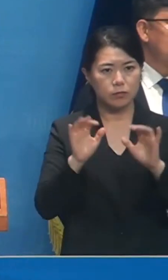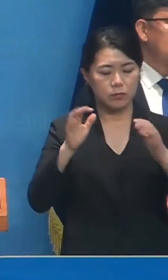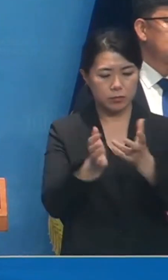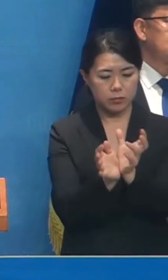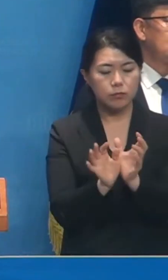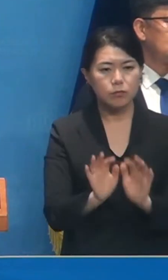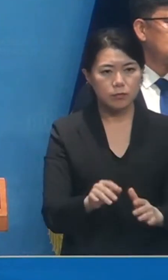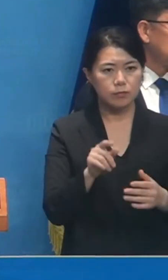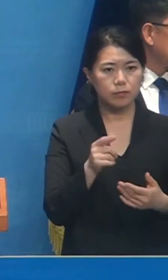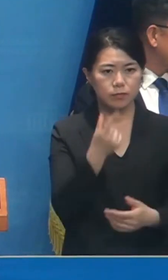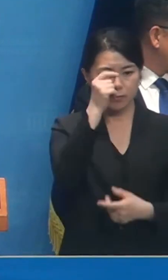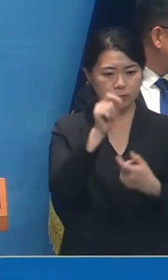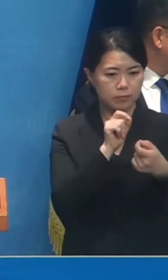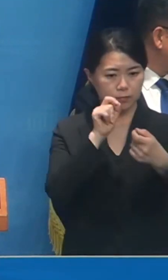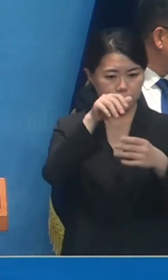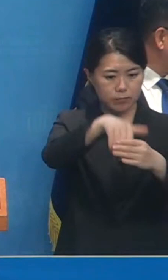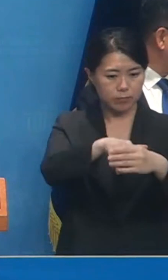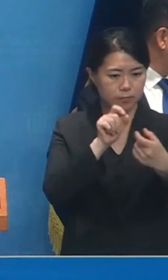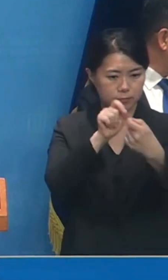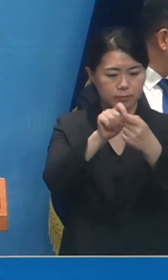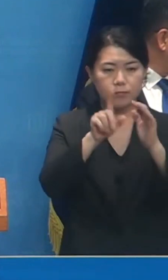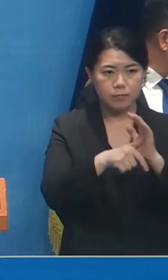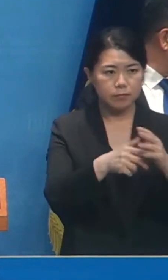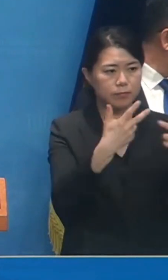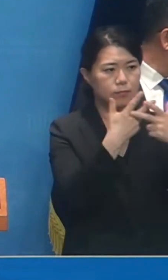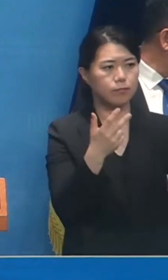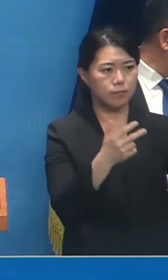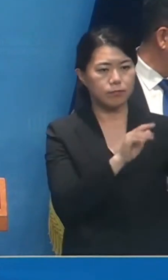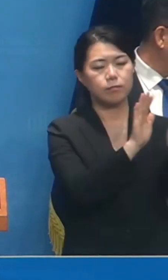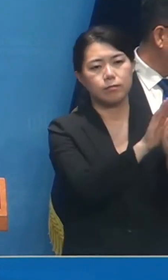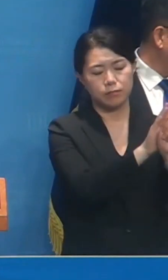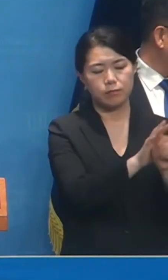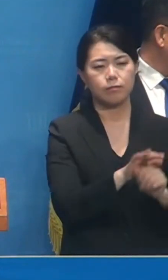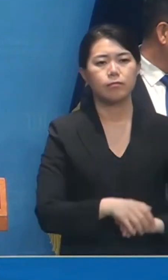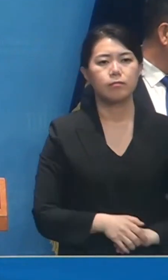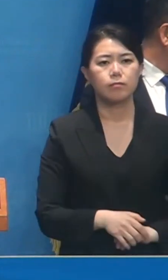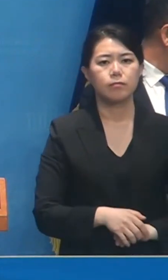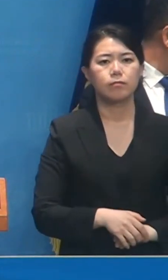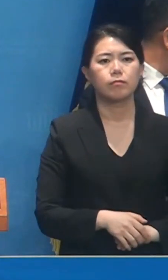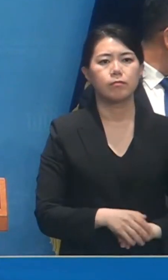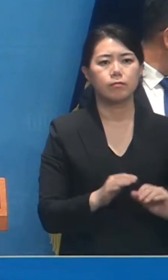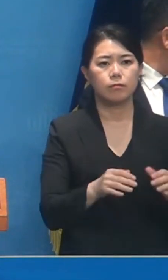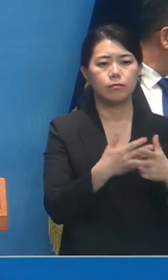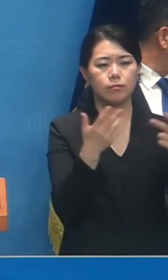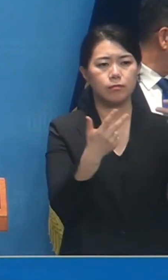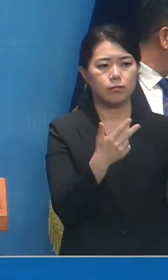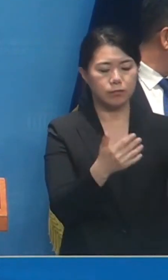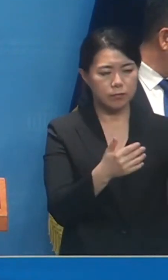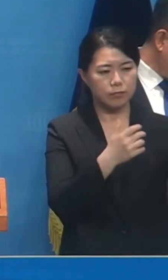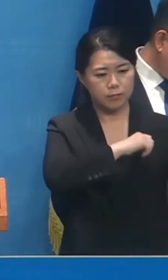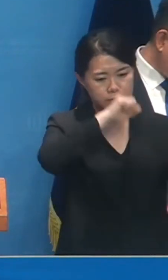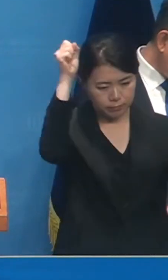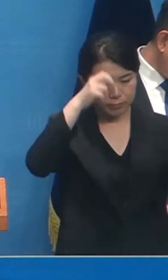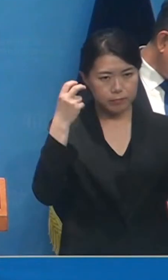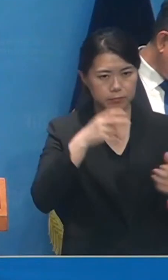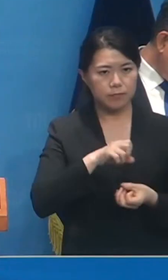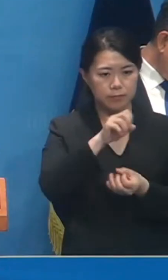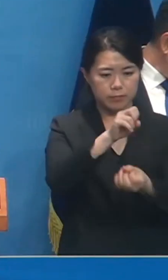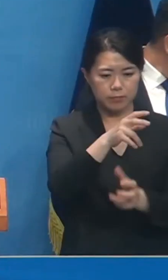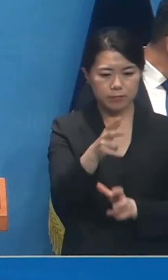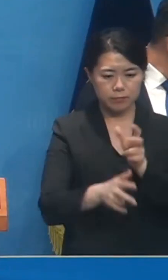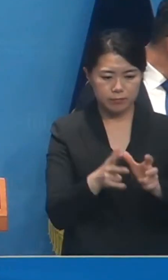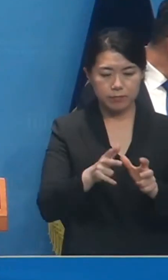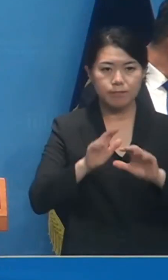일동은 다가오는 선거에서 이재명 후보님을 적극적으로 지지하며 후보님의 당선과 함께 대한민국 택배